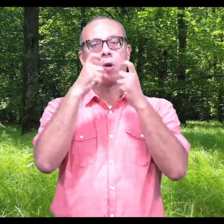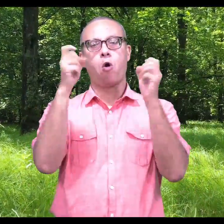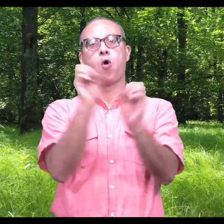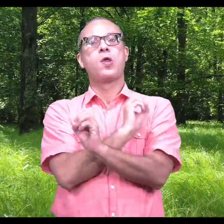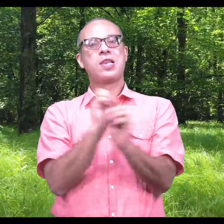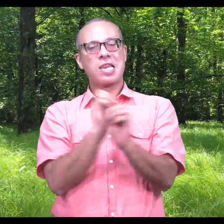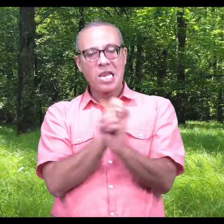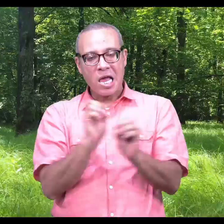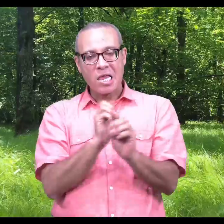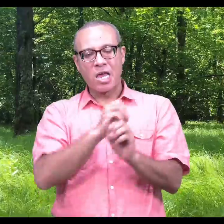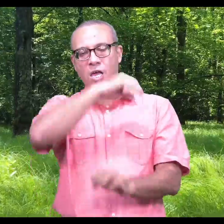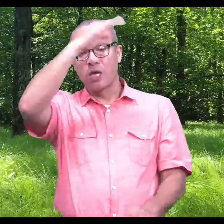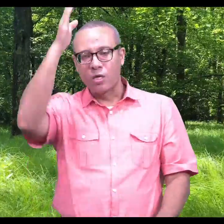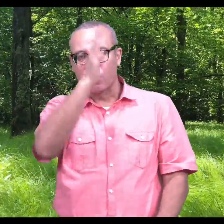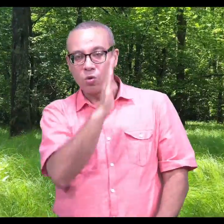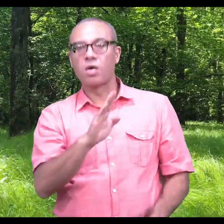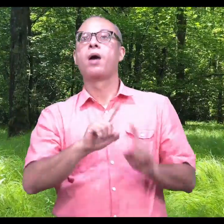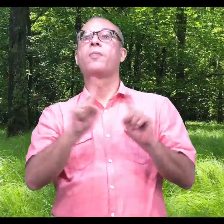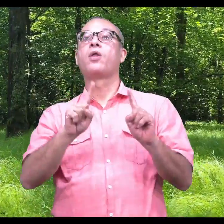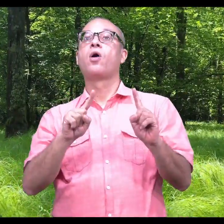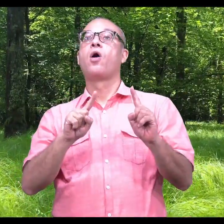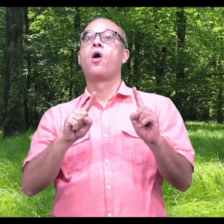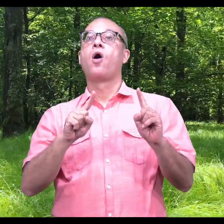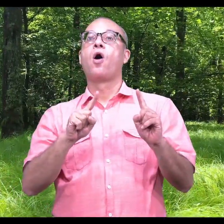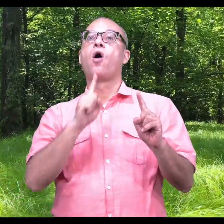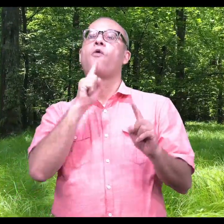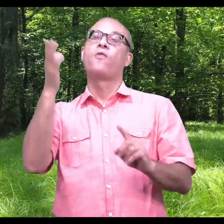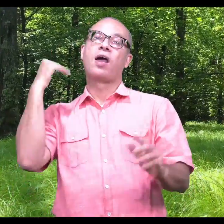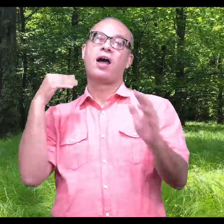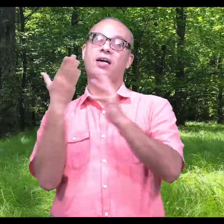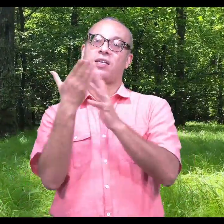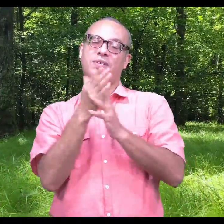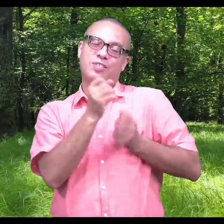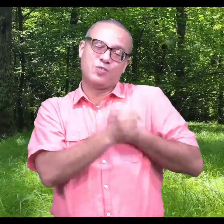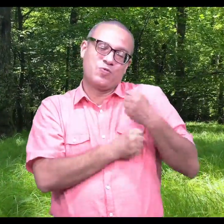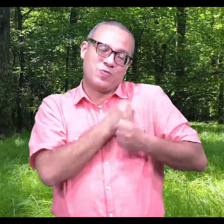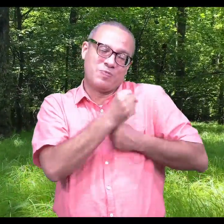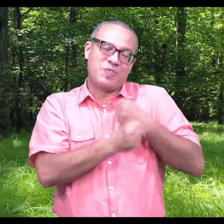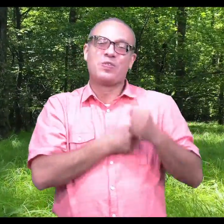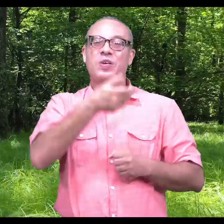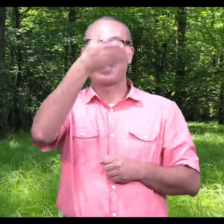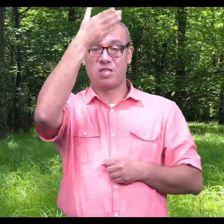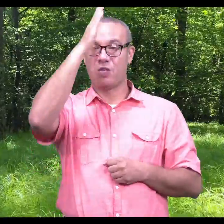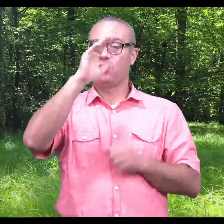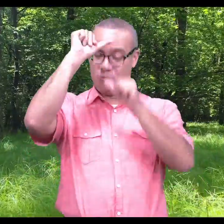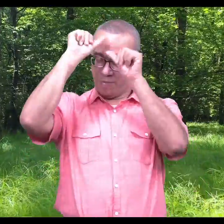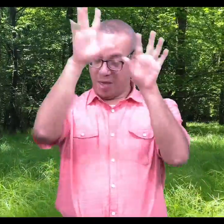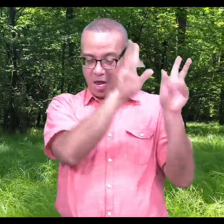que Dios lo capacitó para llegar a ser el autor de nuestra salvación. Es precisamente por eso que el autor de la carta a